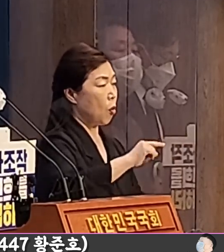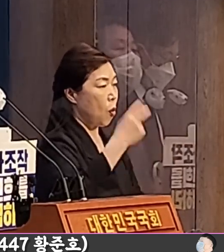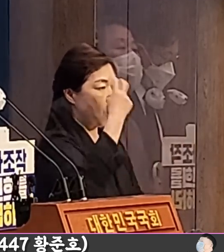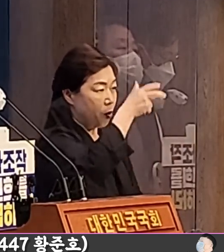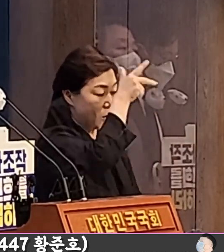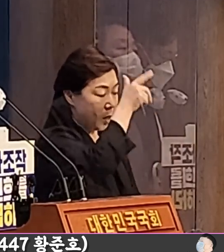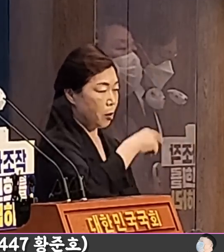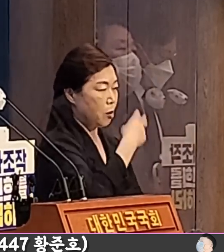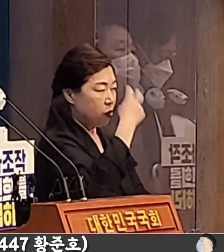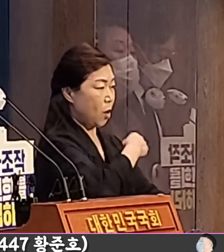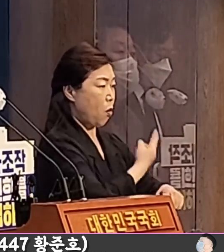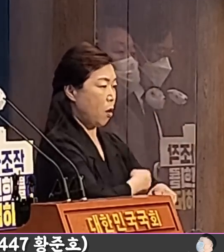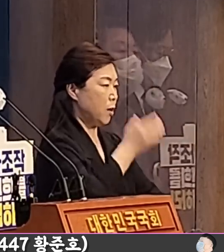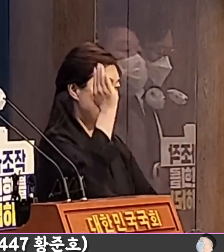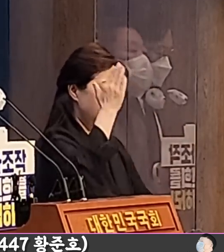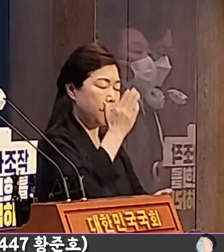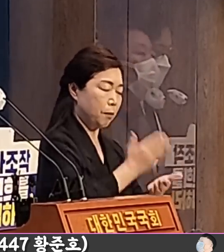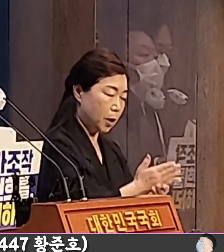됩니다.